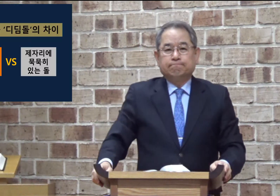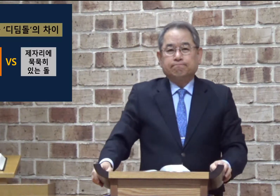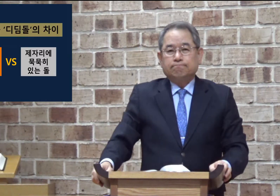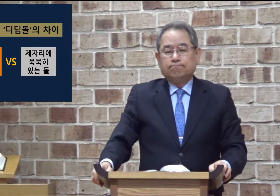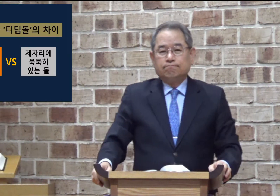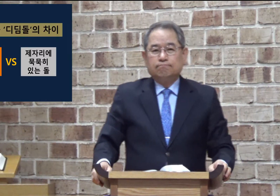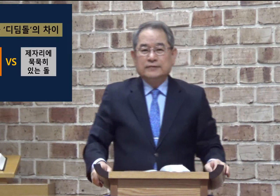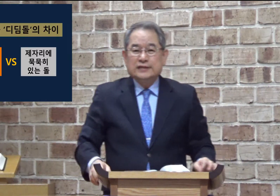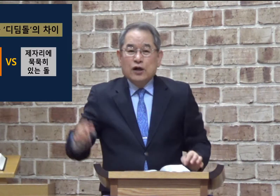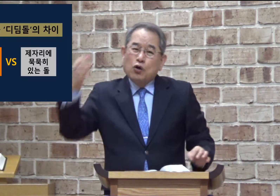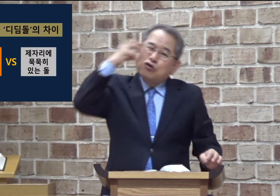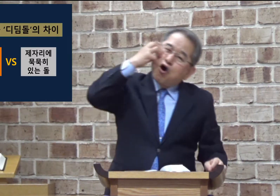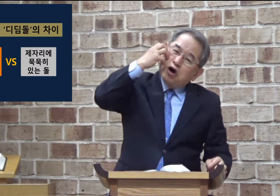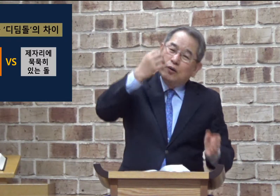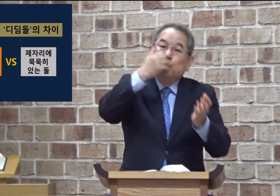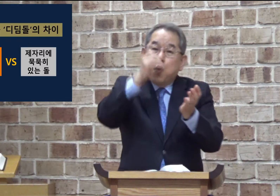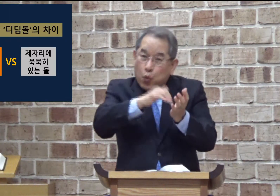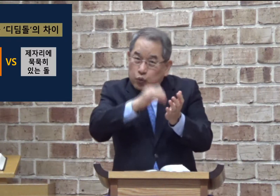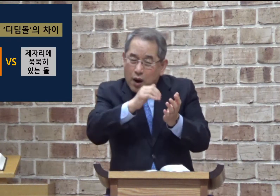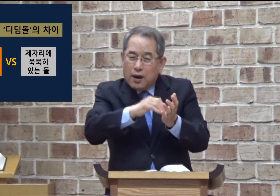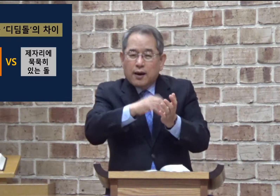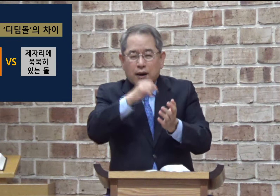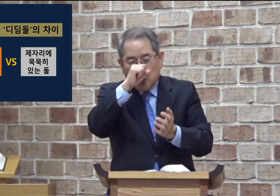걸림돌과 디딤돌의 차이를 보면